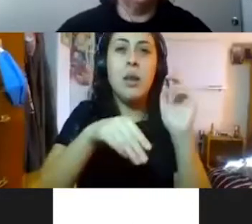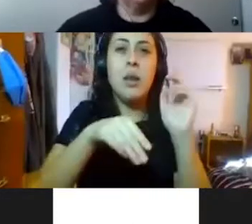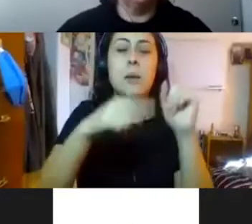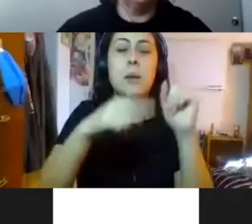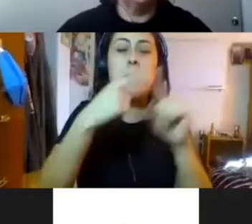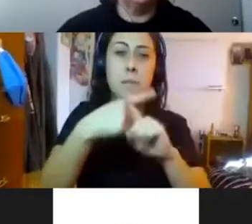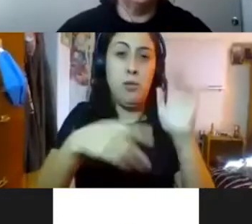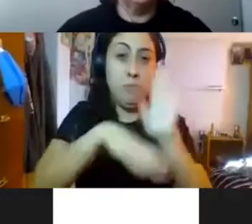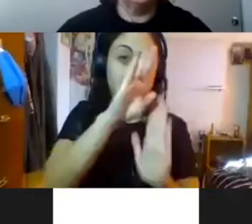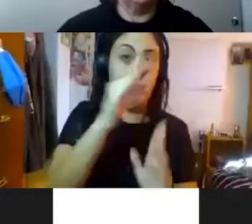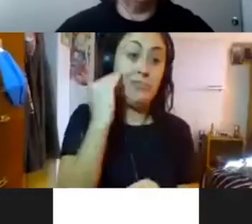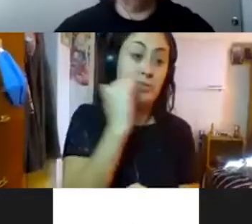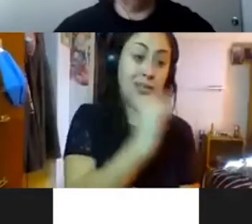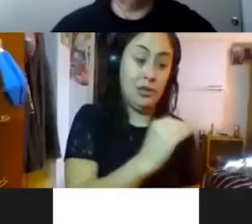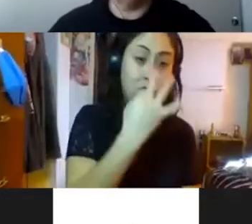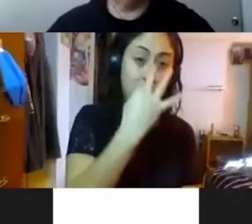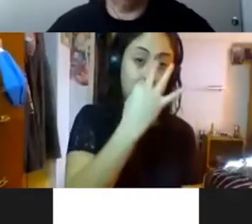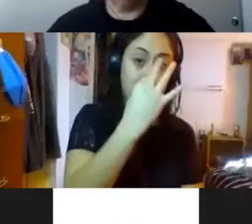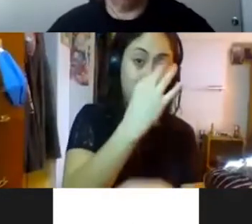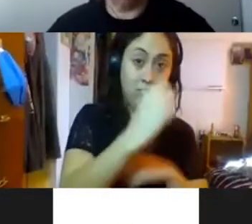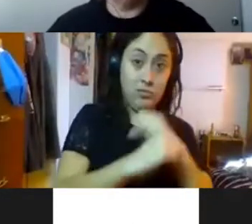3 años